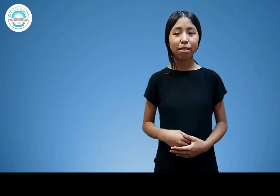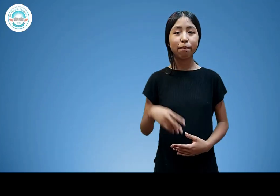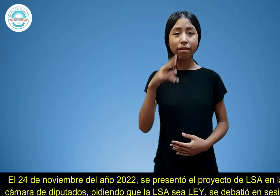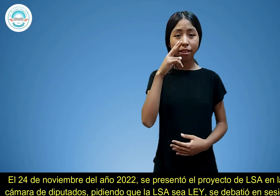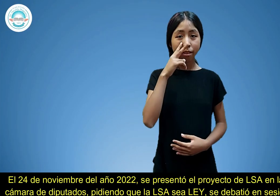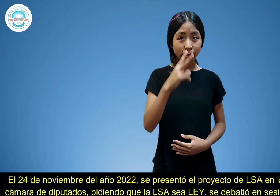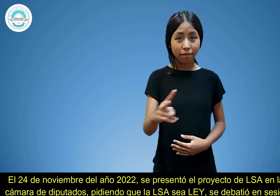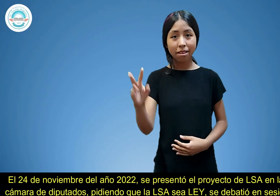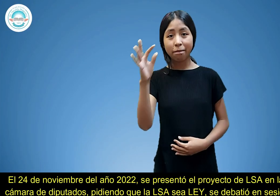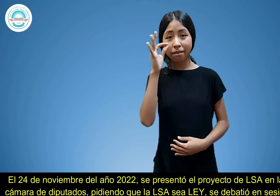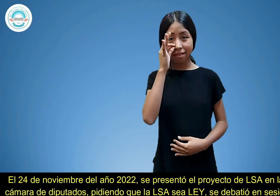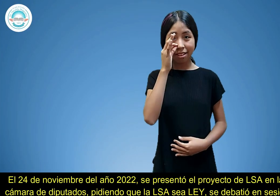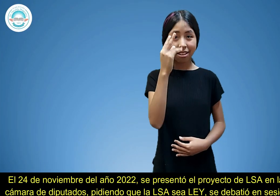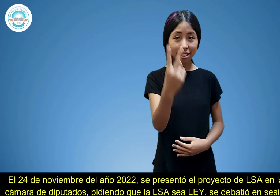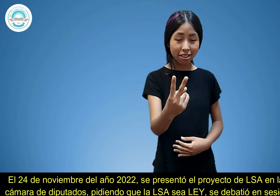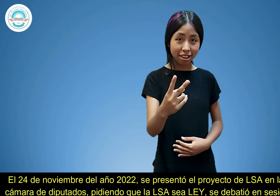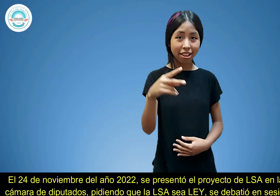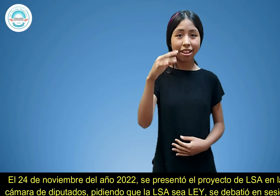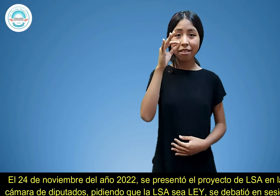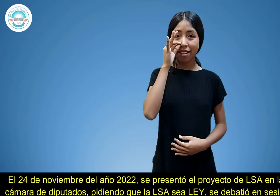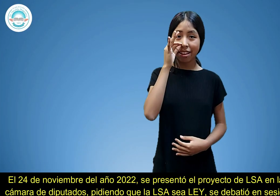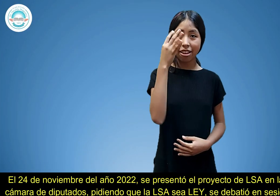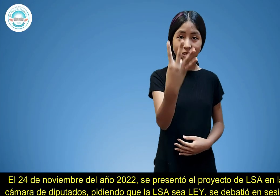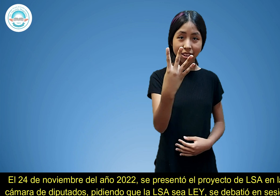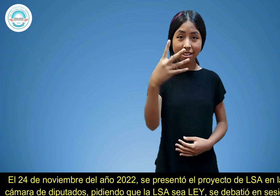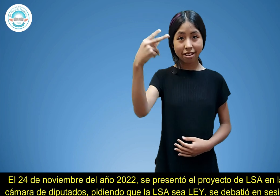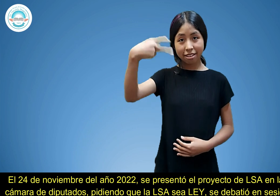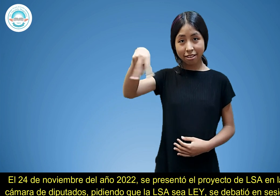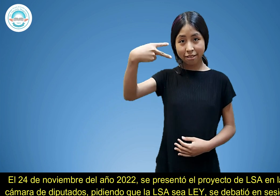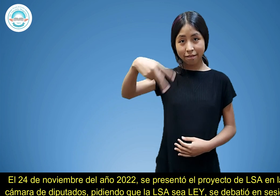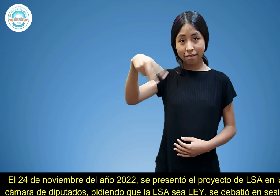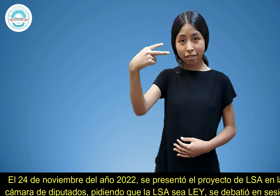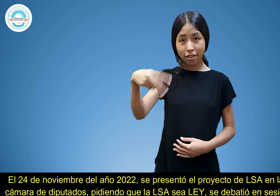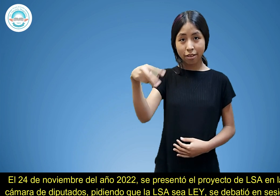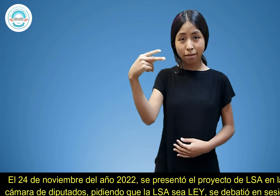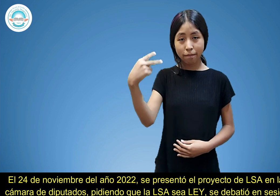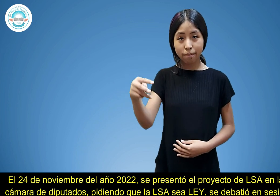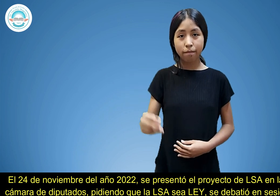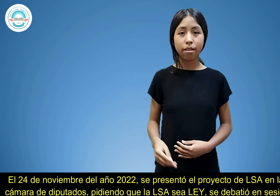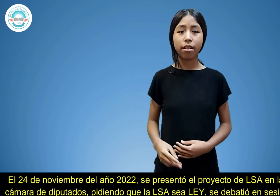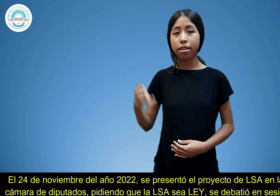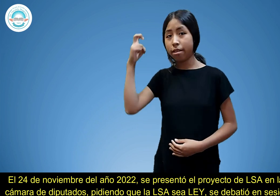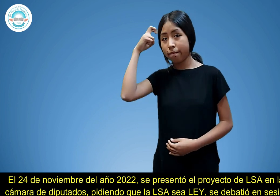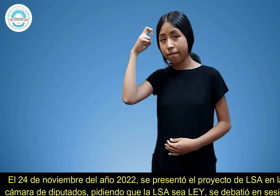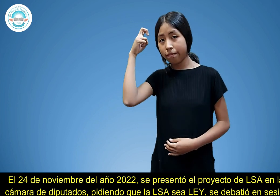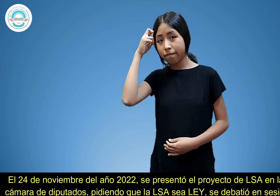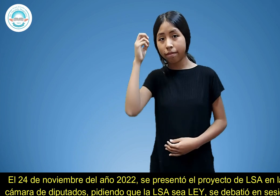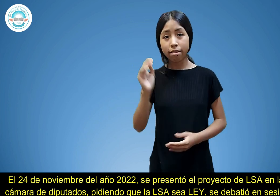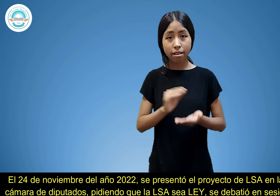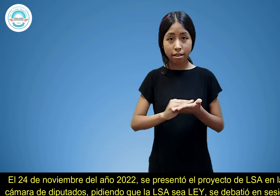El 24 de noviembre del año 2022, se presentó el proyecto de